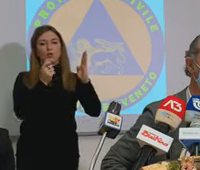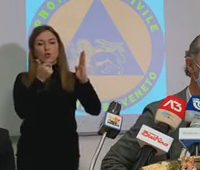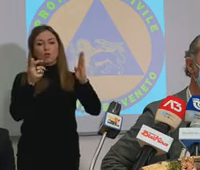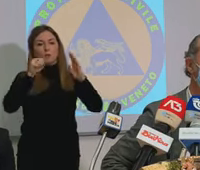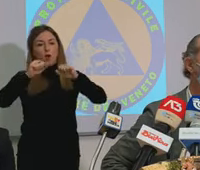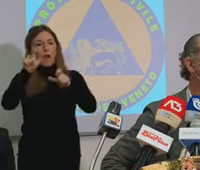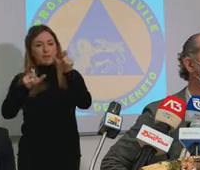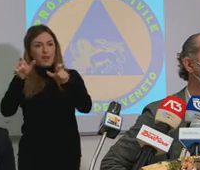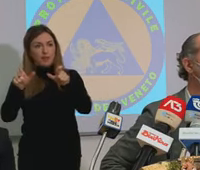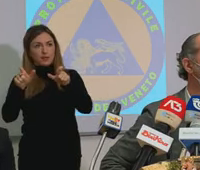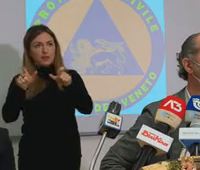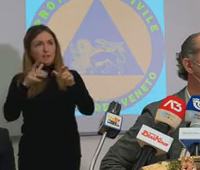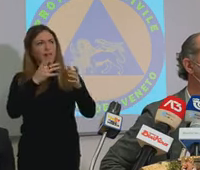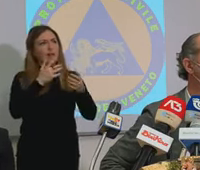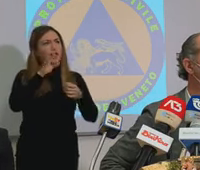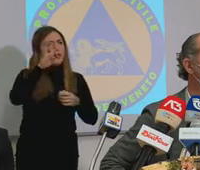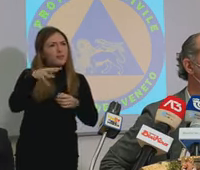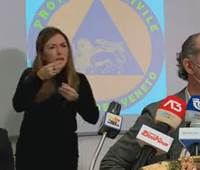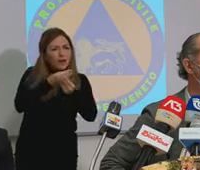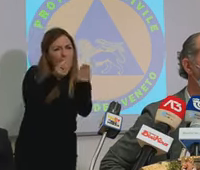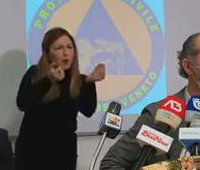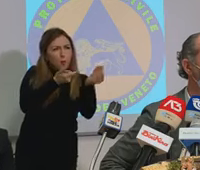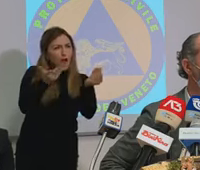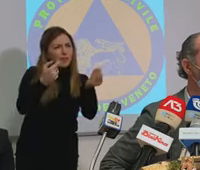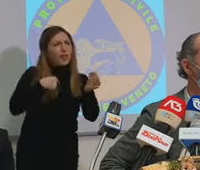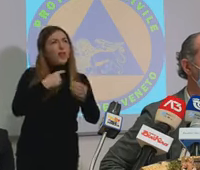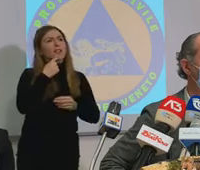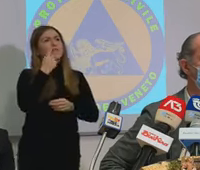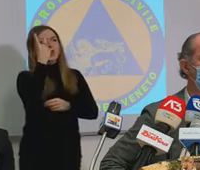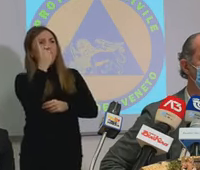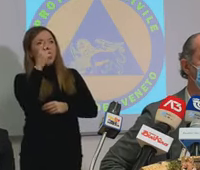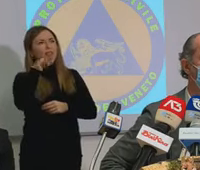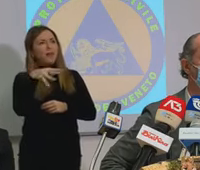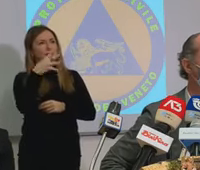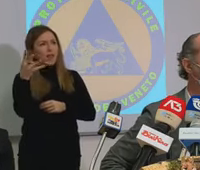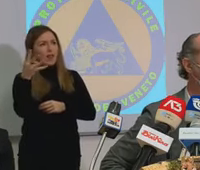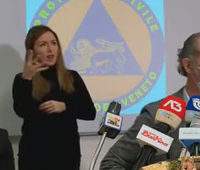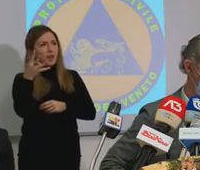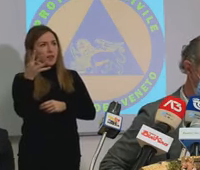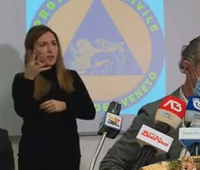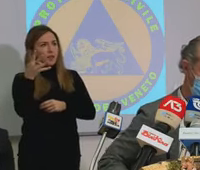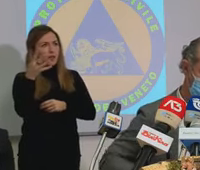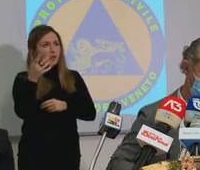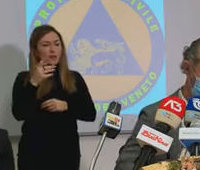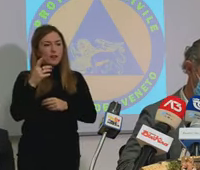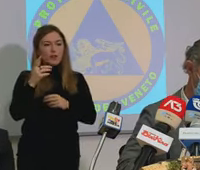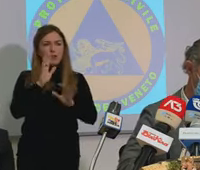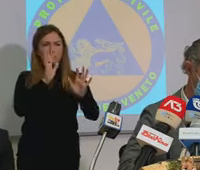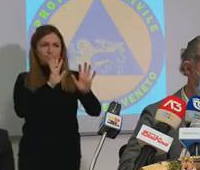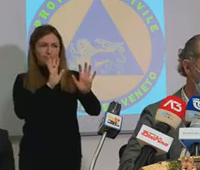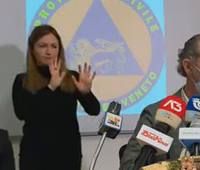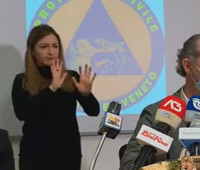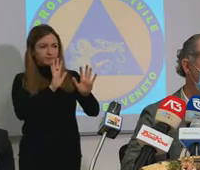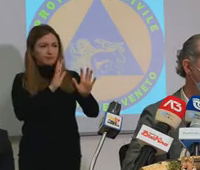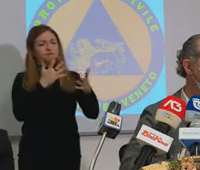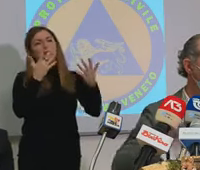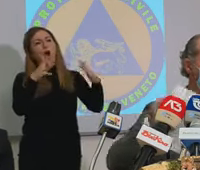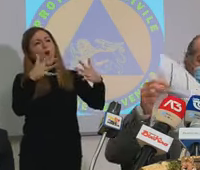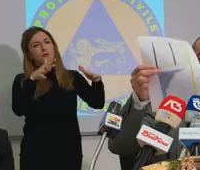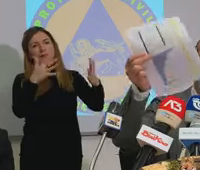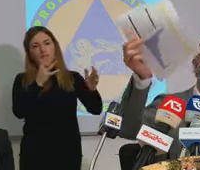ma la sua ma quando è davvero stiamo dando due tabelle no no no no vabbè ormai